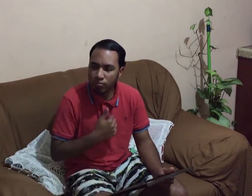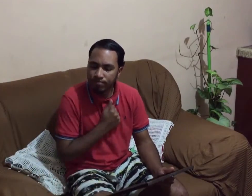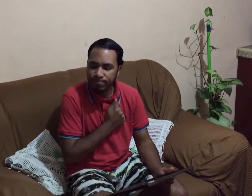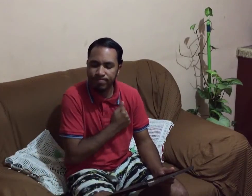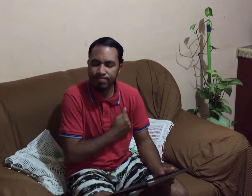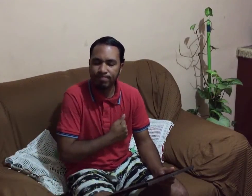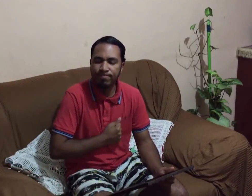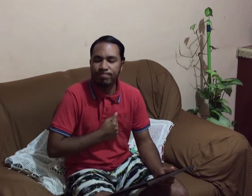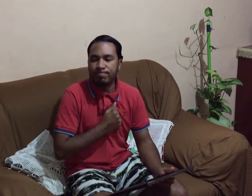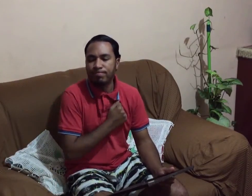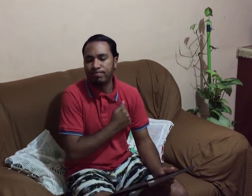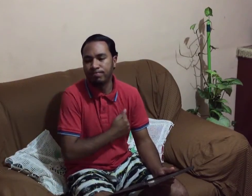Sinto muita saudade dela.